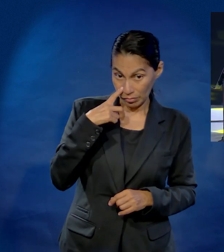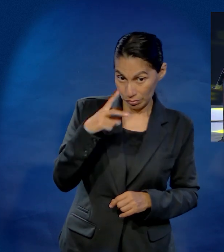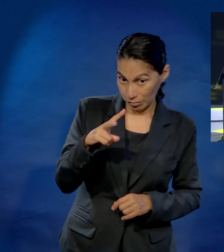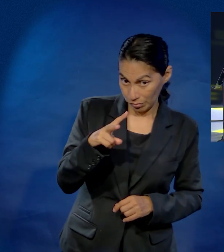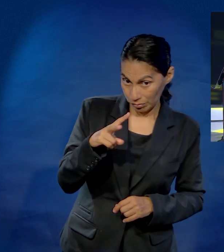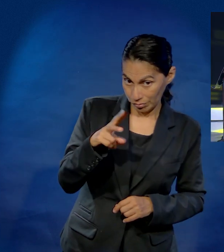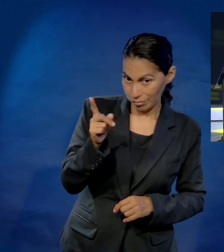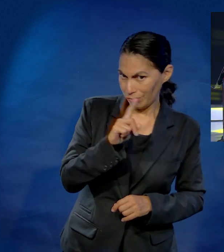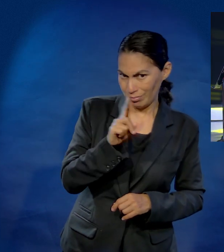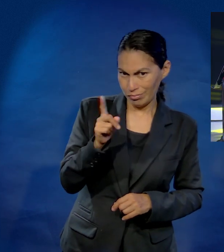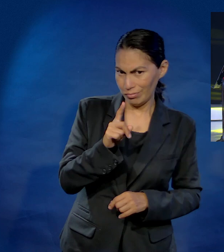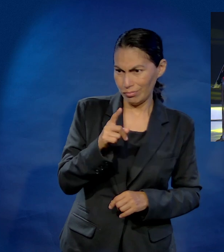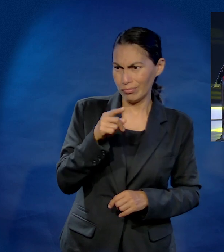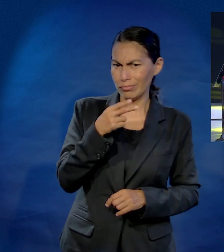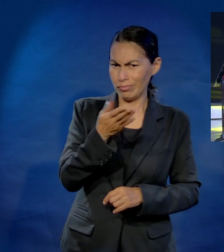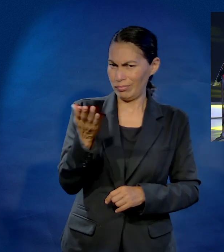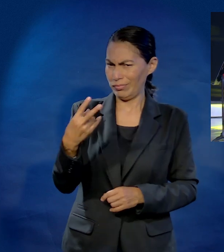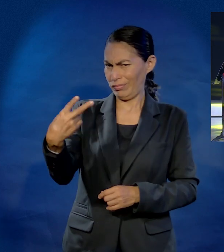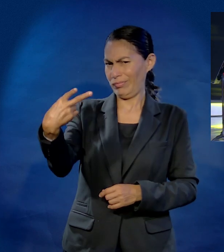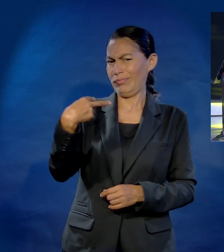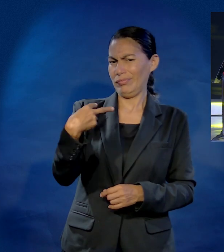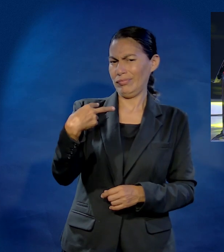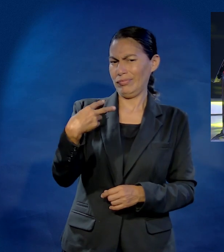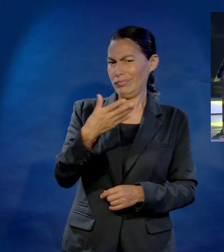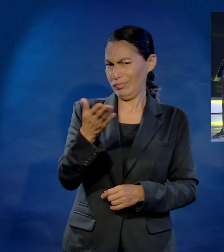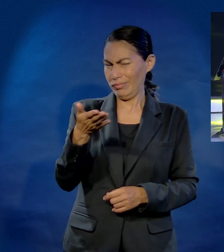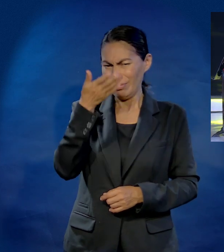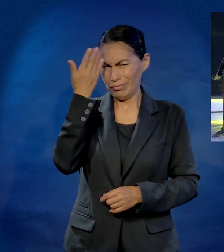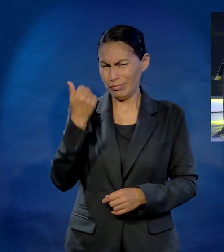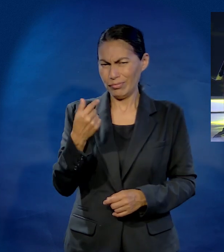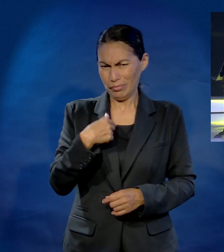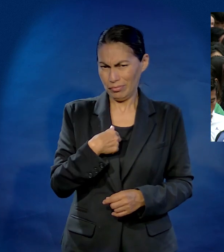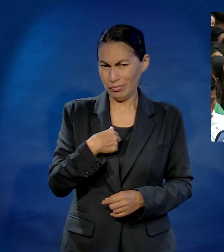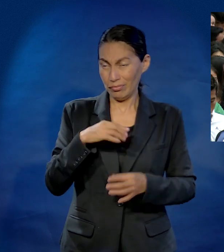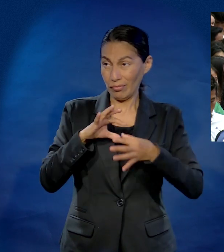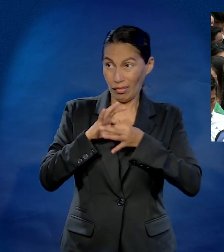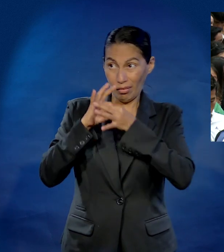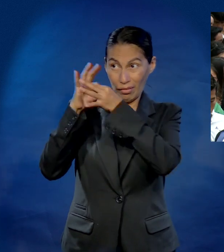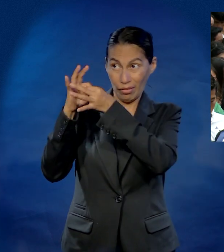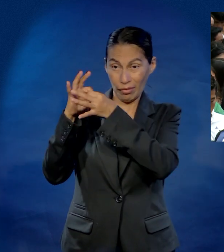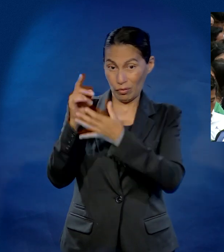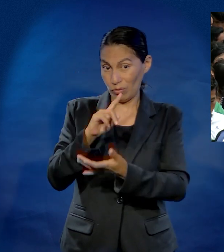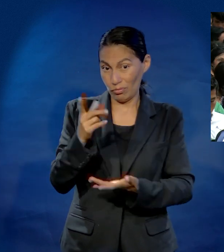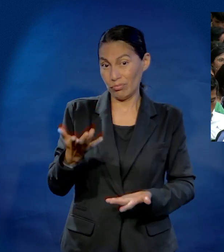Respóndale, respóndale. No ande preguntando eso, quédate con la duda. Dígale así.